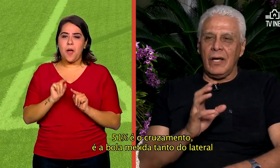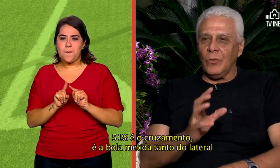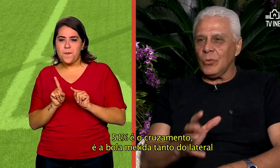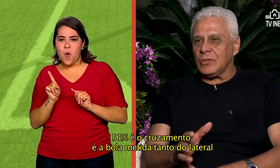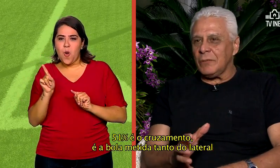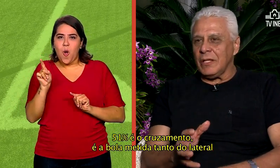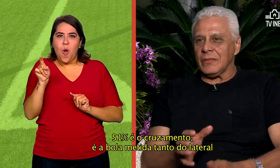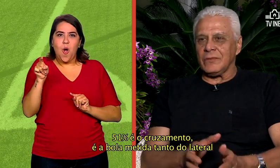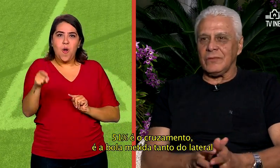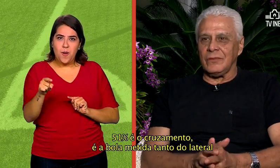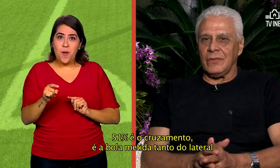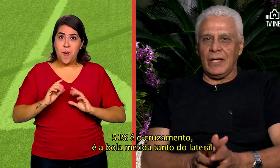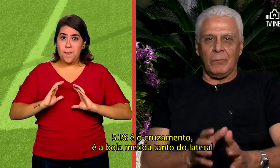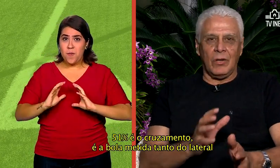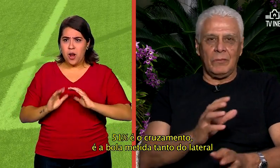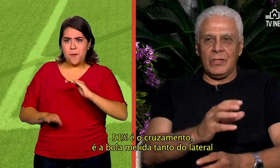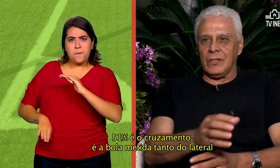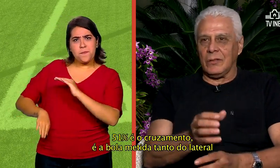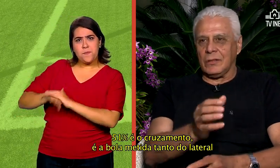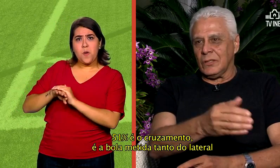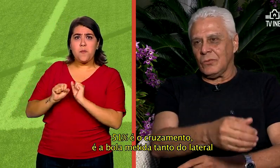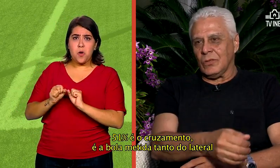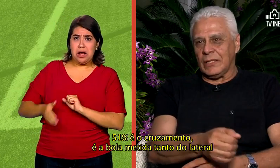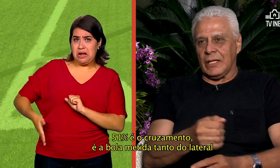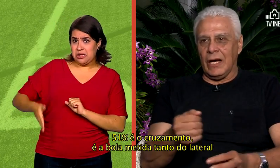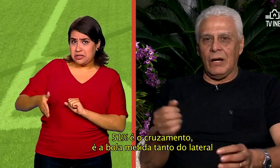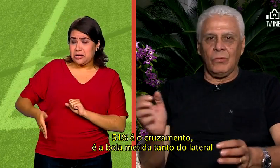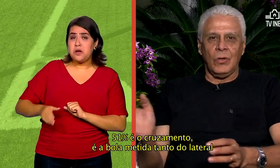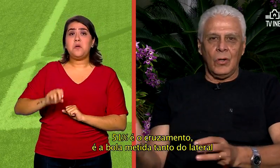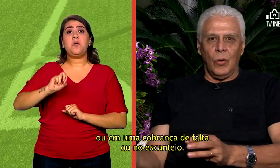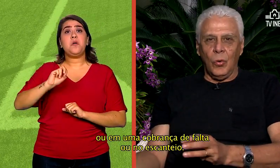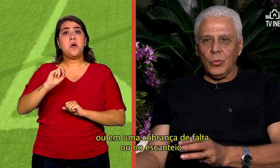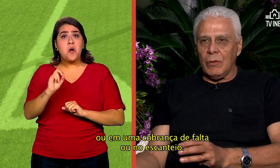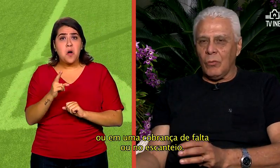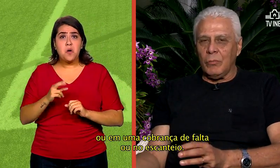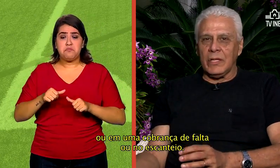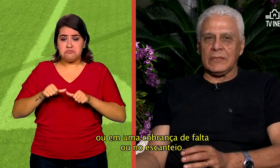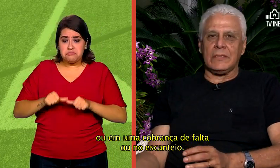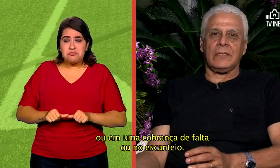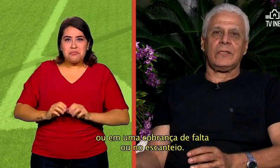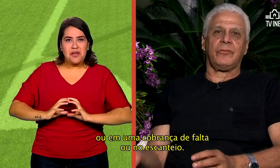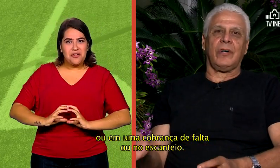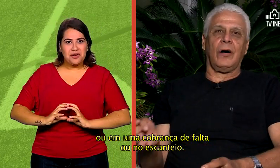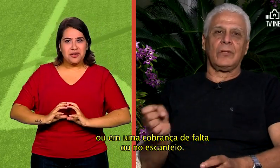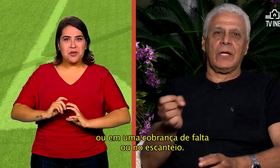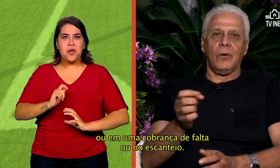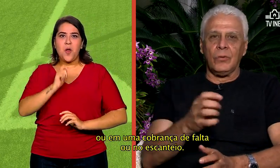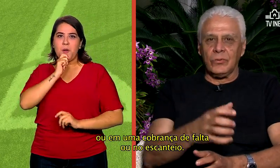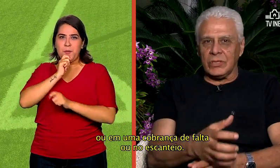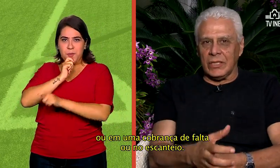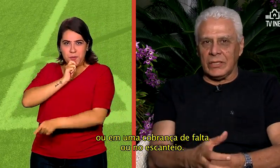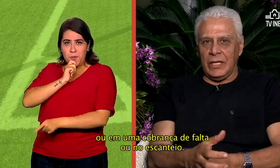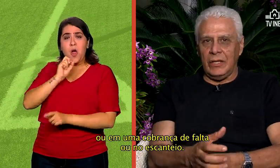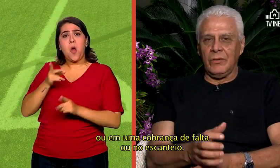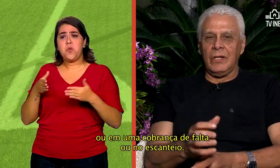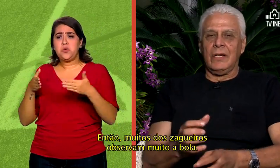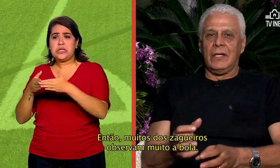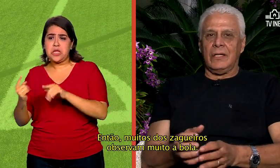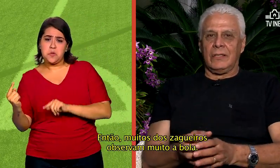o cruzamento. É a bola metida tanto do lateral, ou numa cobrança de falta, ou num escanteio.